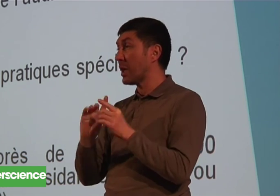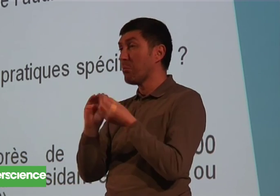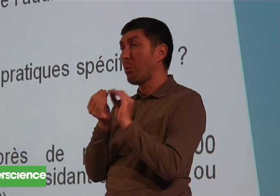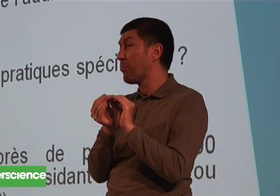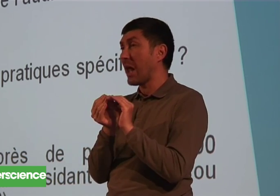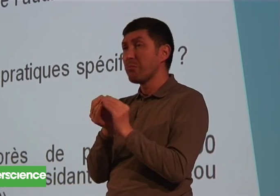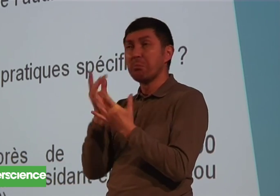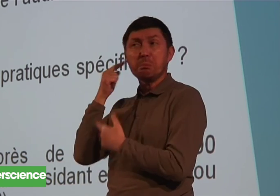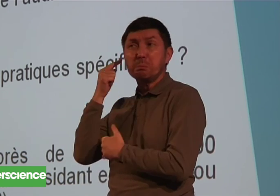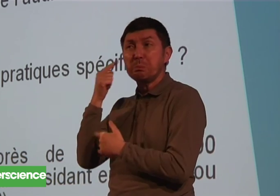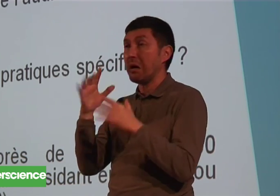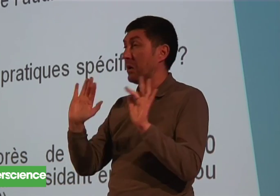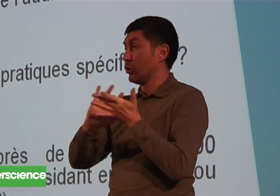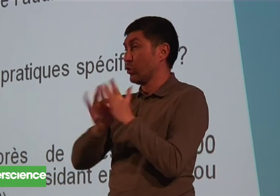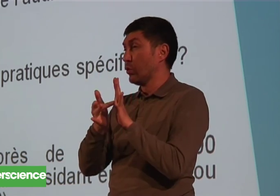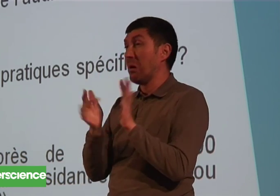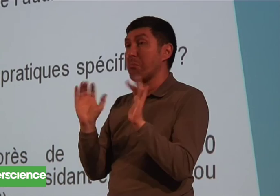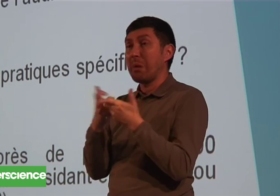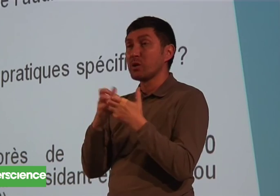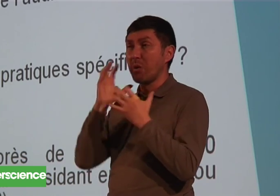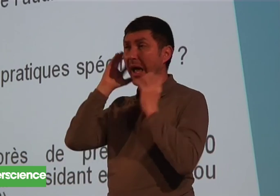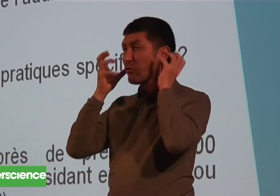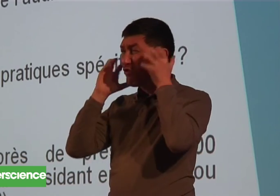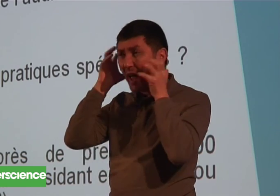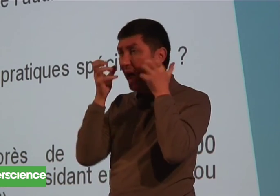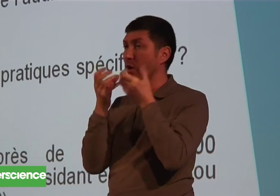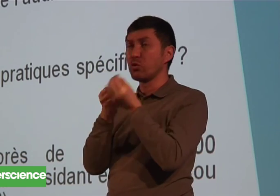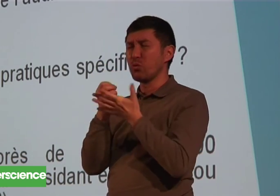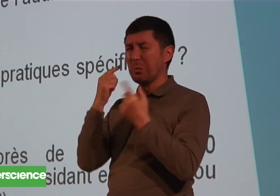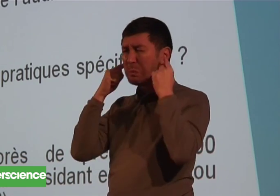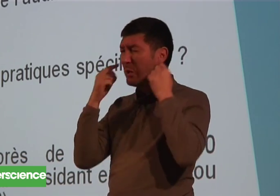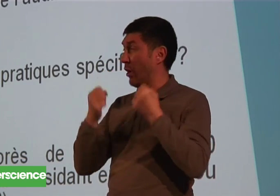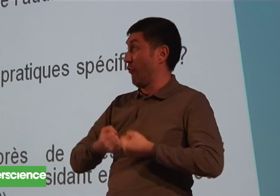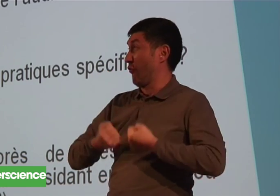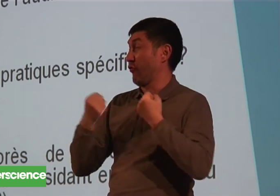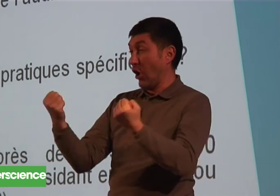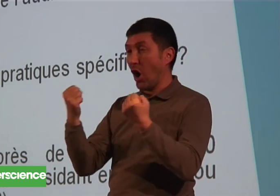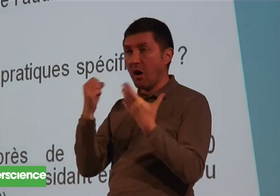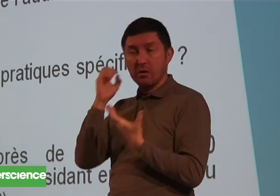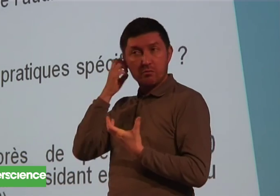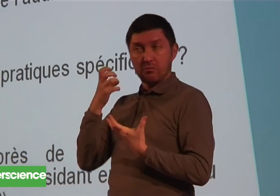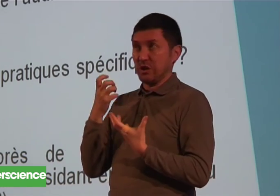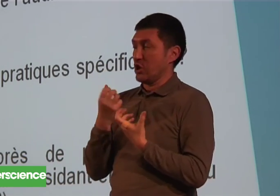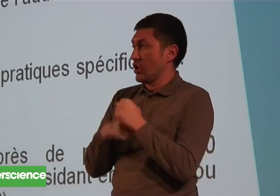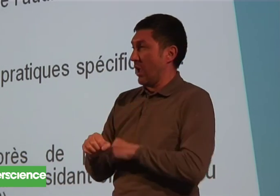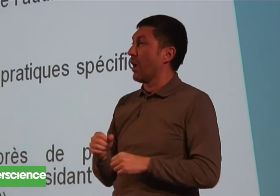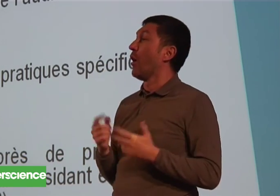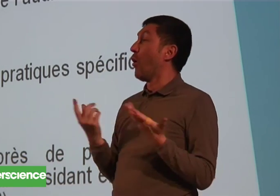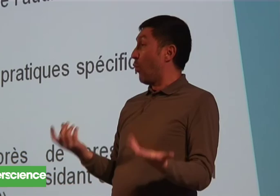l'hyperacousie ou des acouphènes, sur les perceptions et les comportements liés à la santé. L'idée,